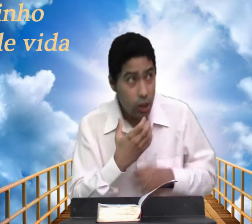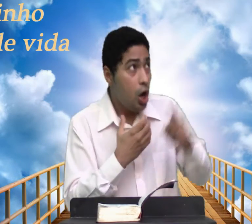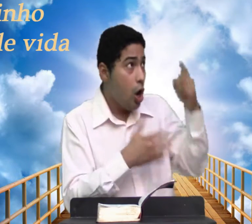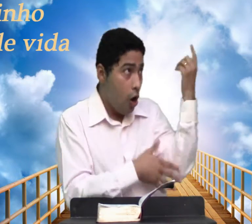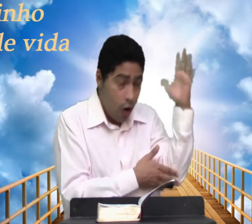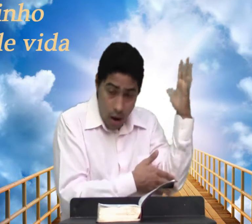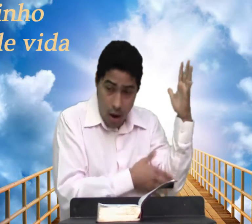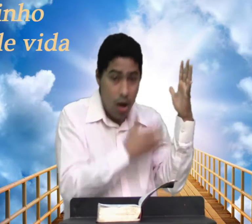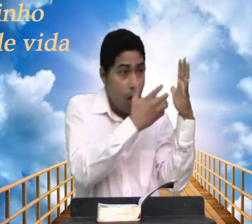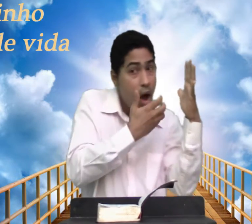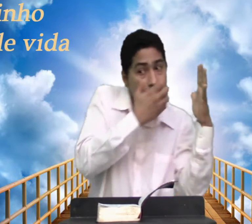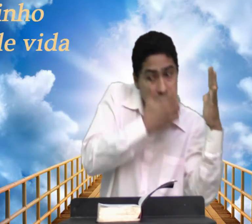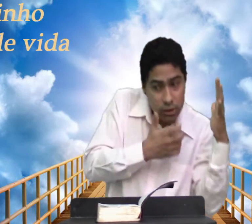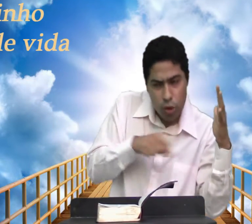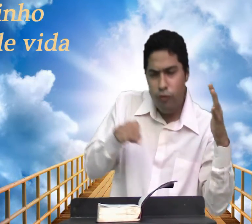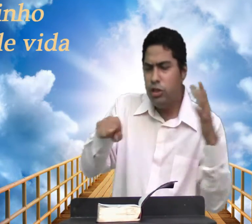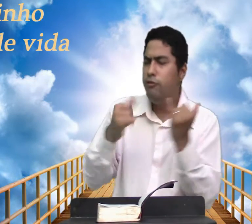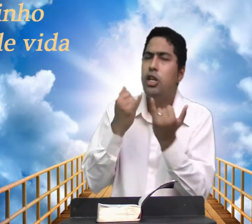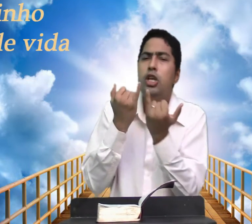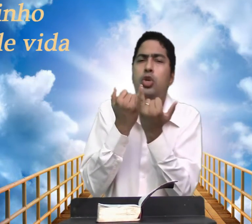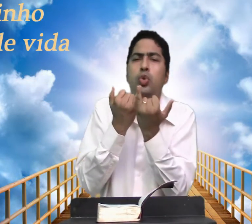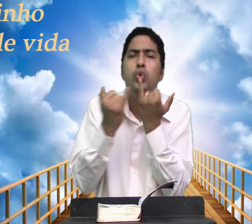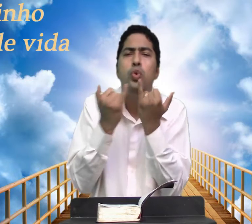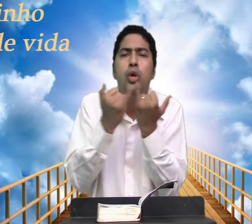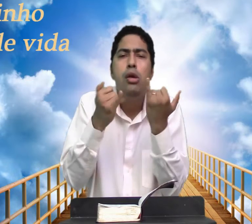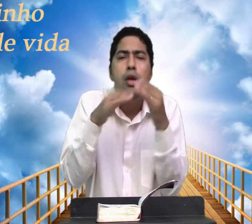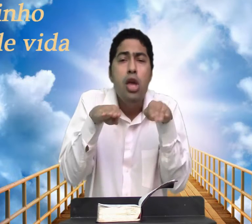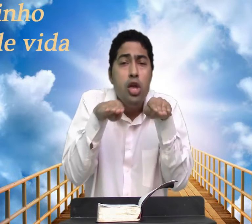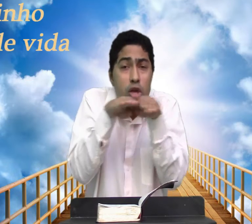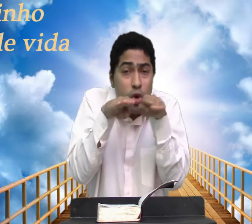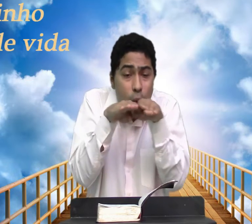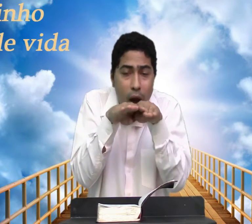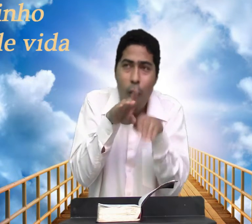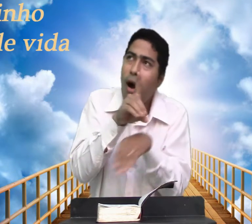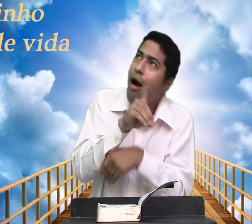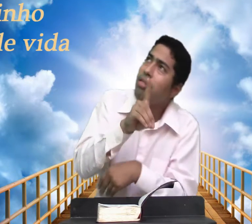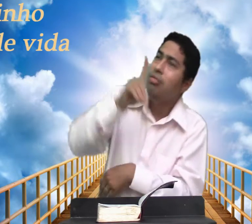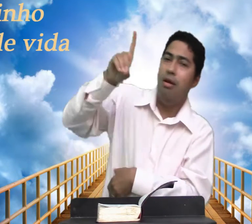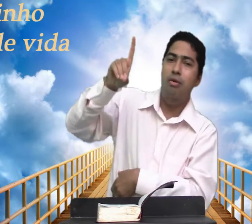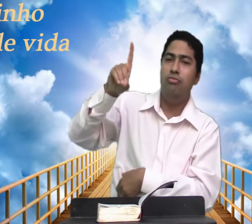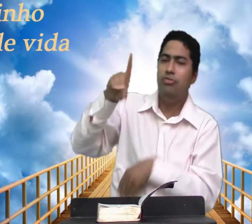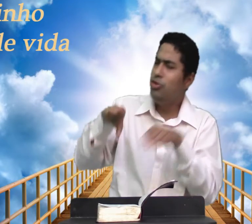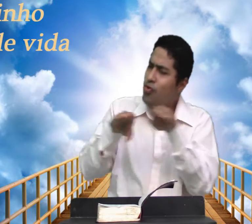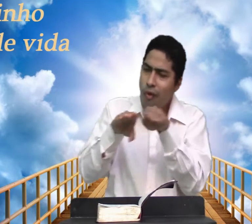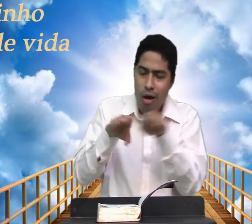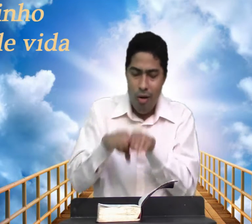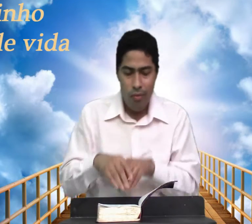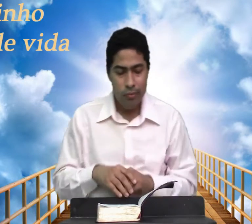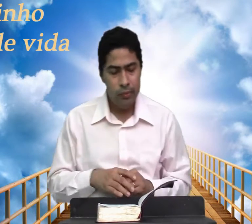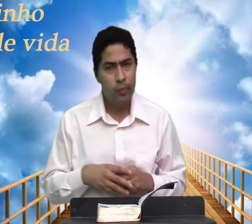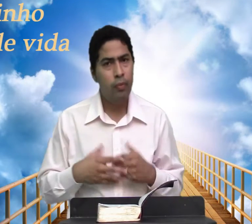ela comer, ela vai ser parecida, igual a Deus, igual. E ela,